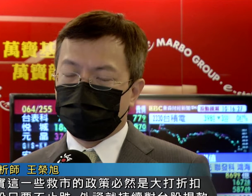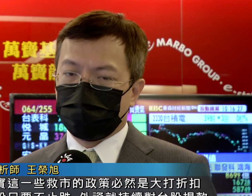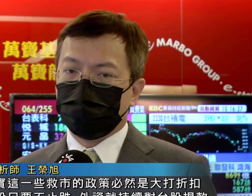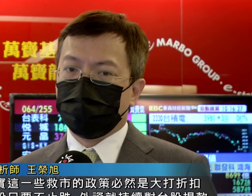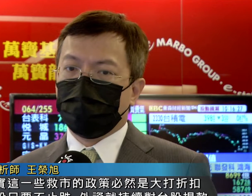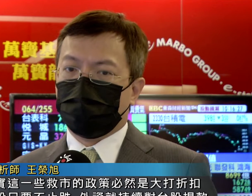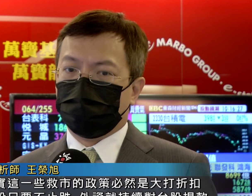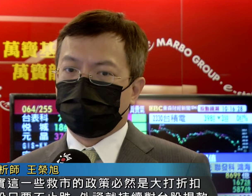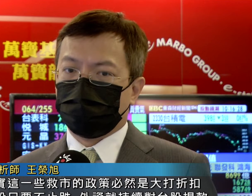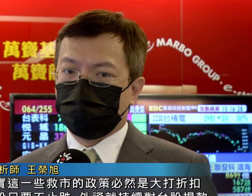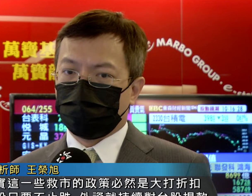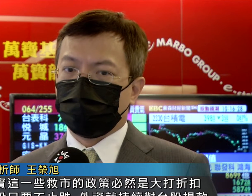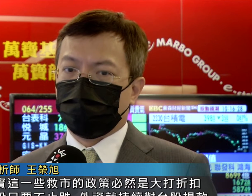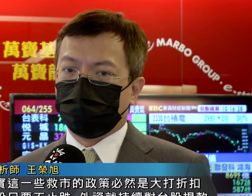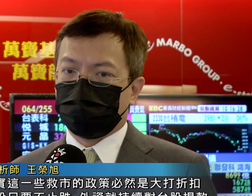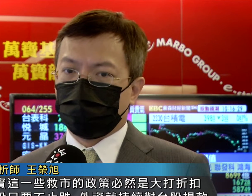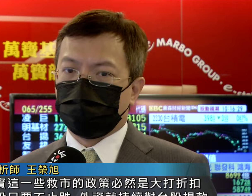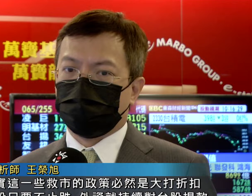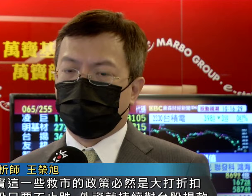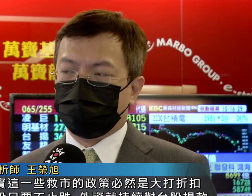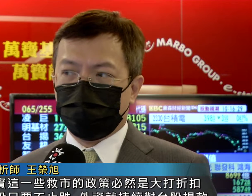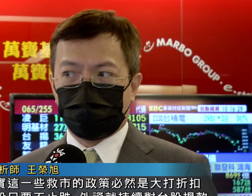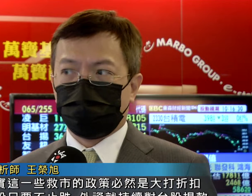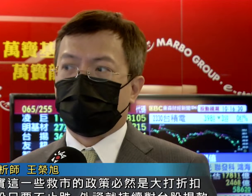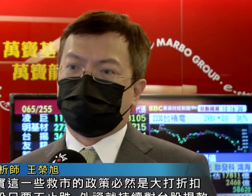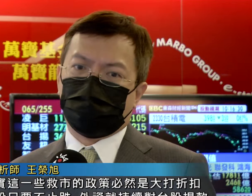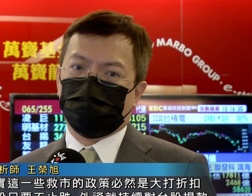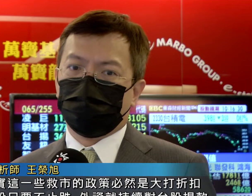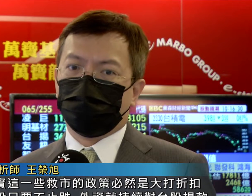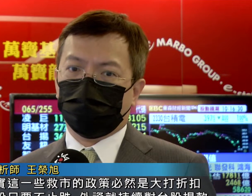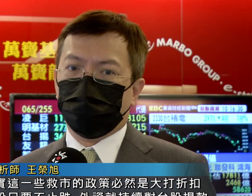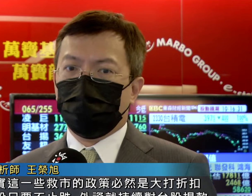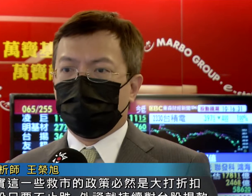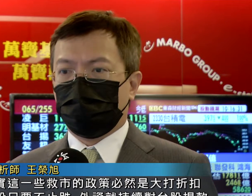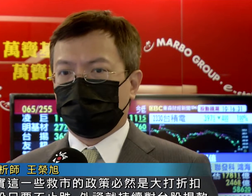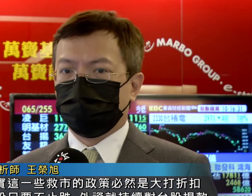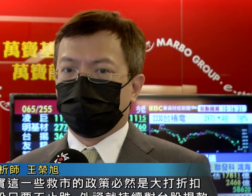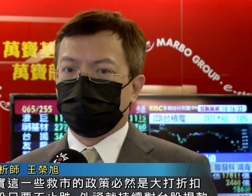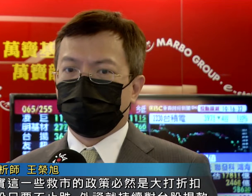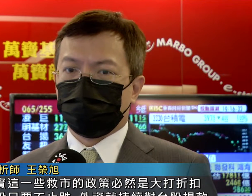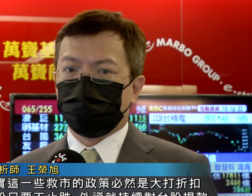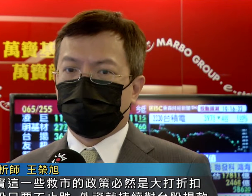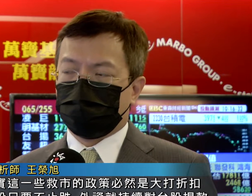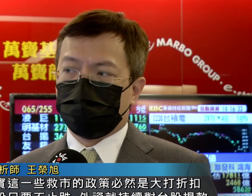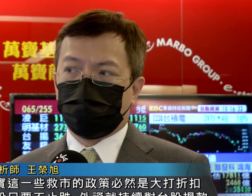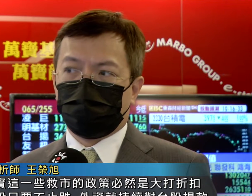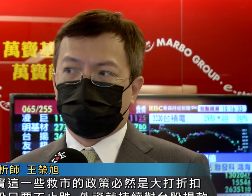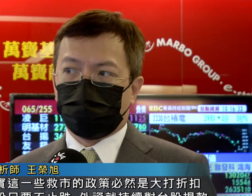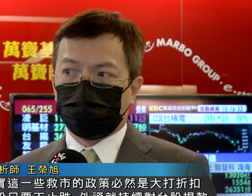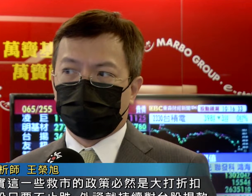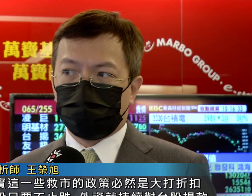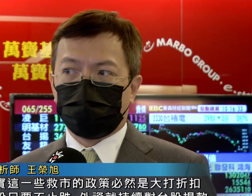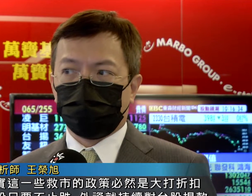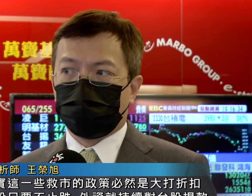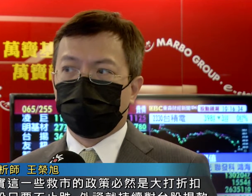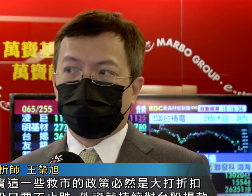些这个救市的一个政策必然是大打折扣。那美股只要不止跌，外资就持续对台股提款。